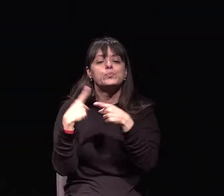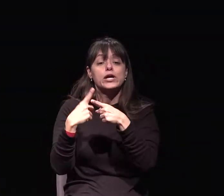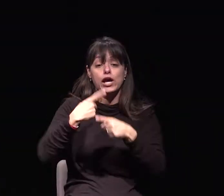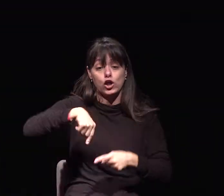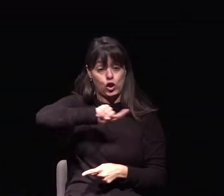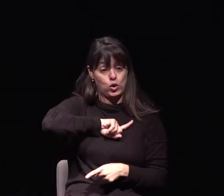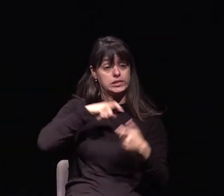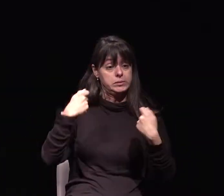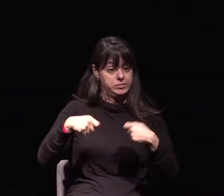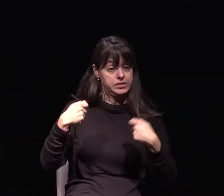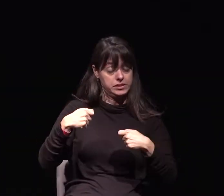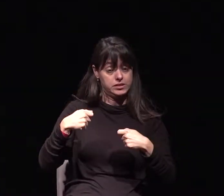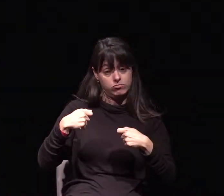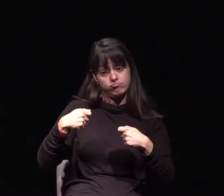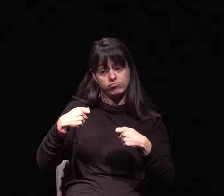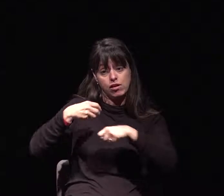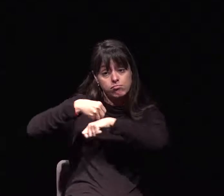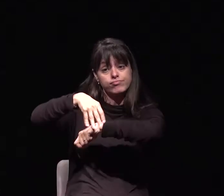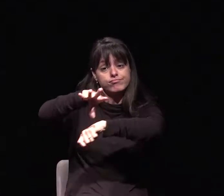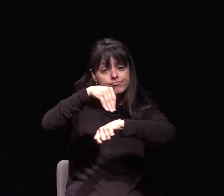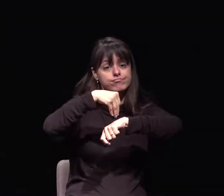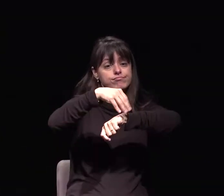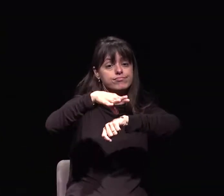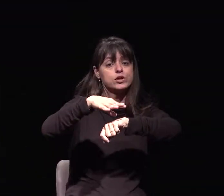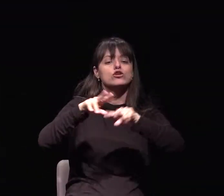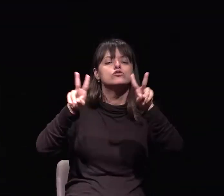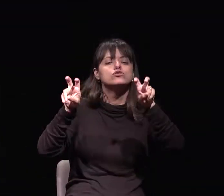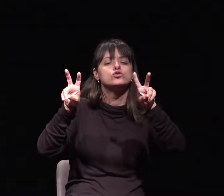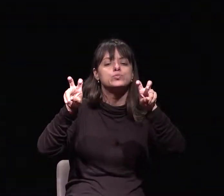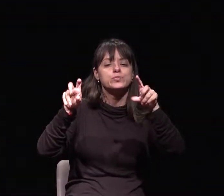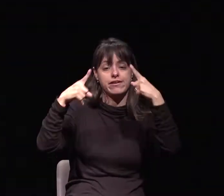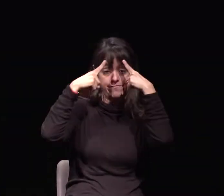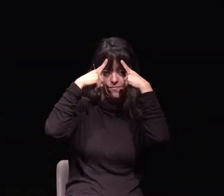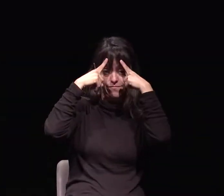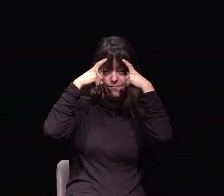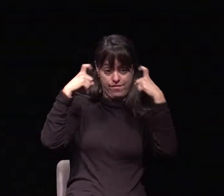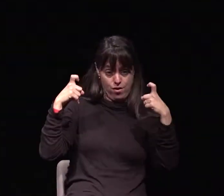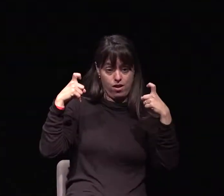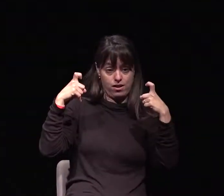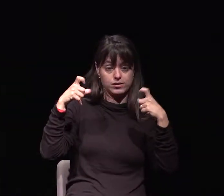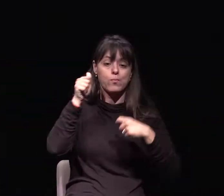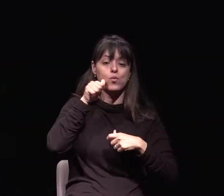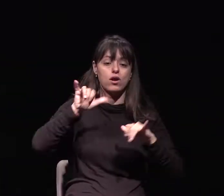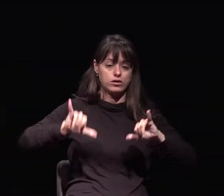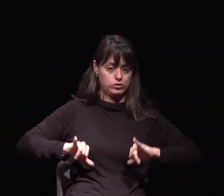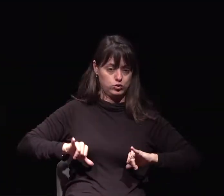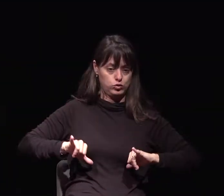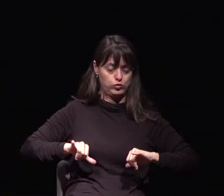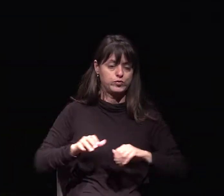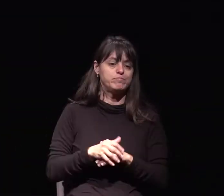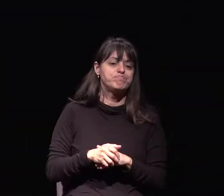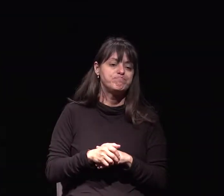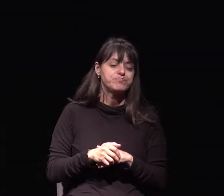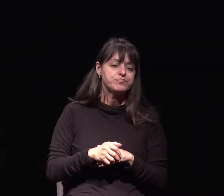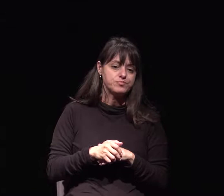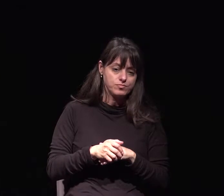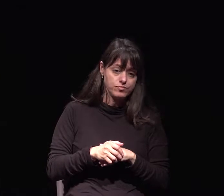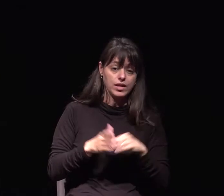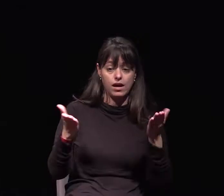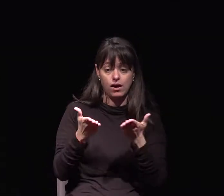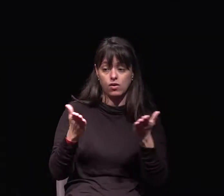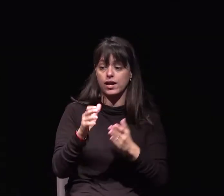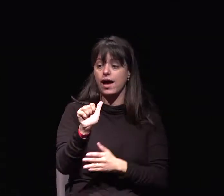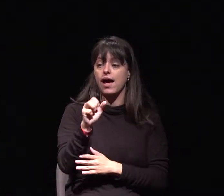Mulher. Agora à tarde a gente tem uma conferência com a Melinha Teles, e essa conferência vai ser mediada